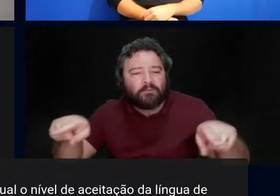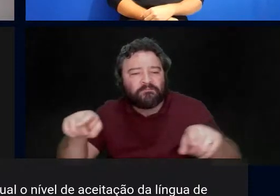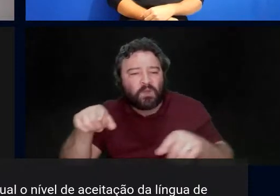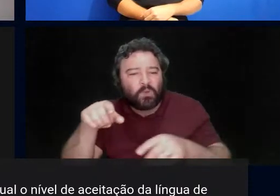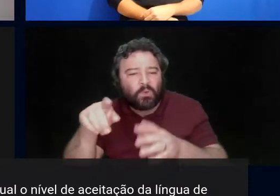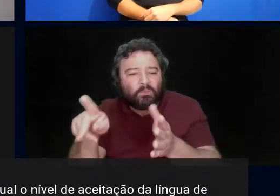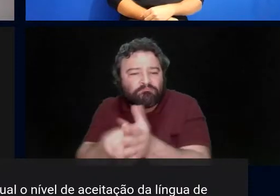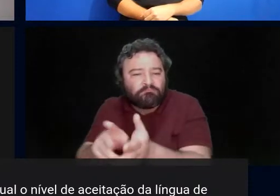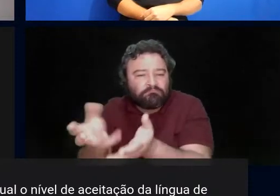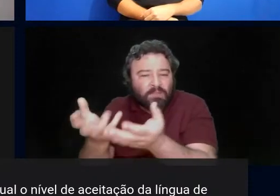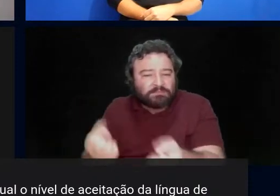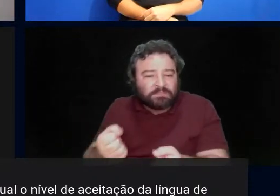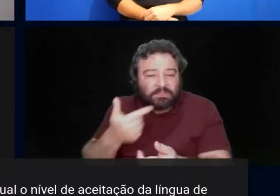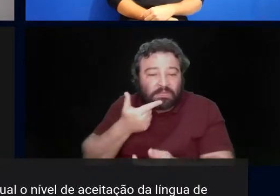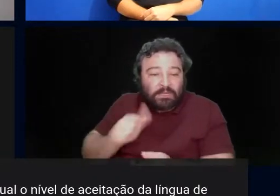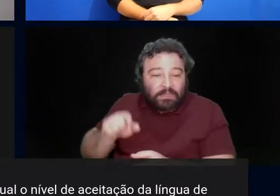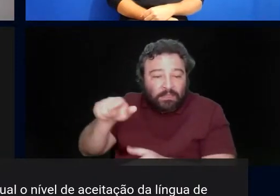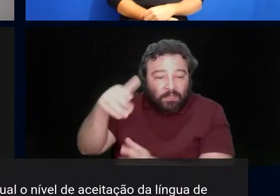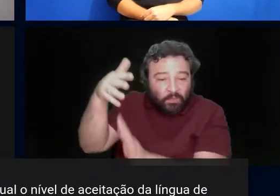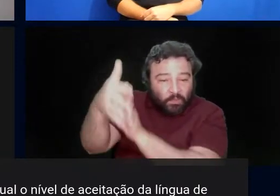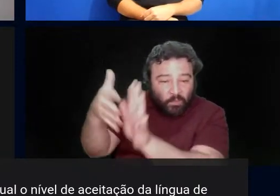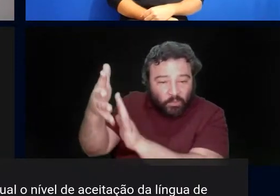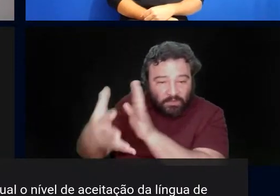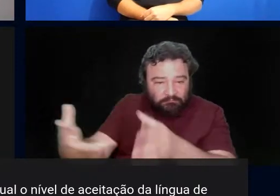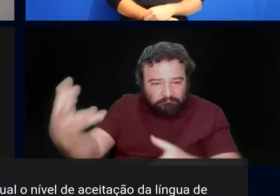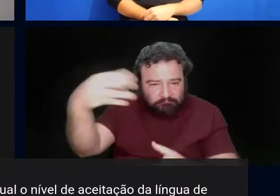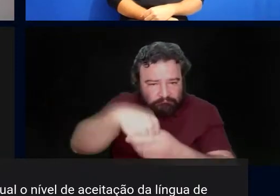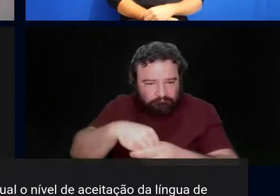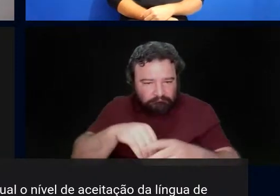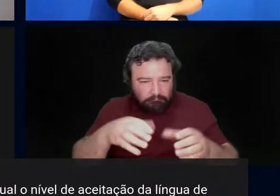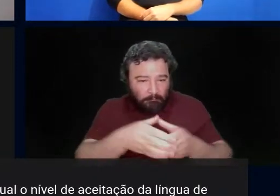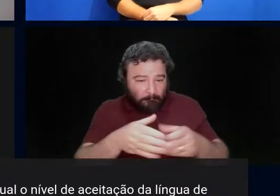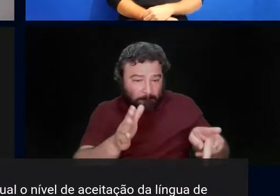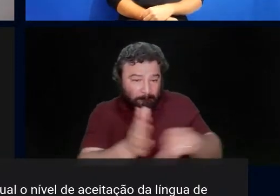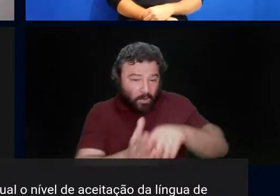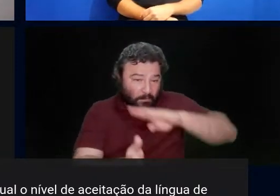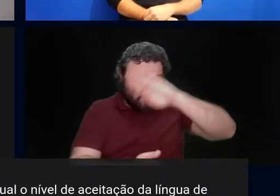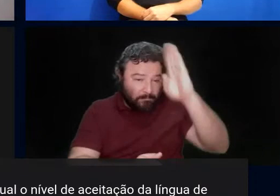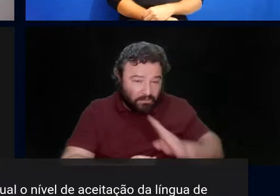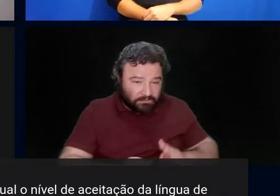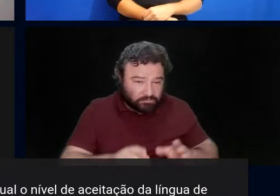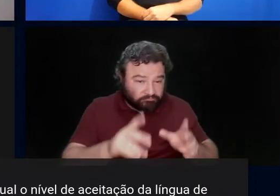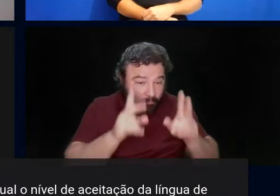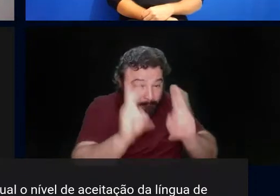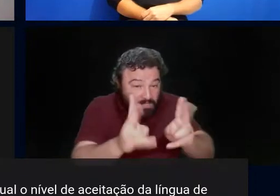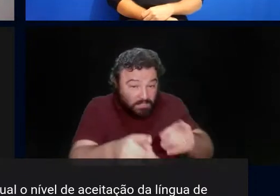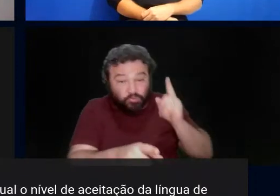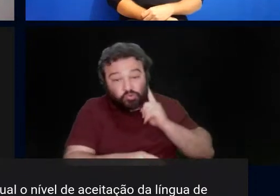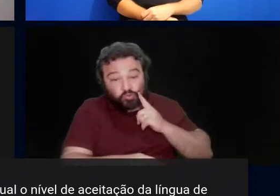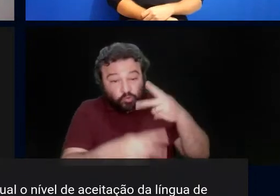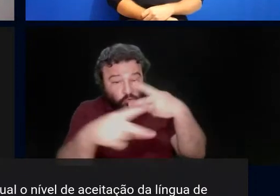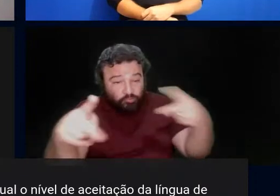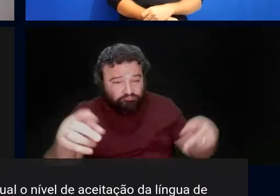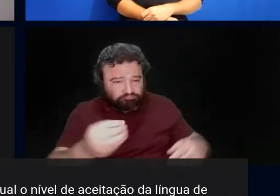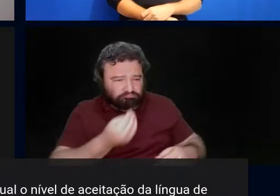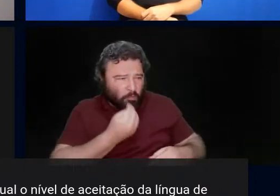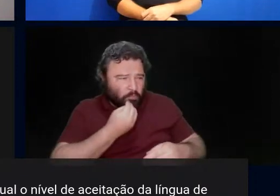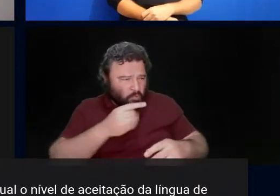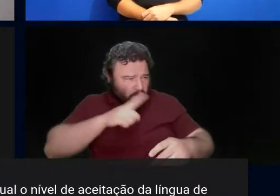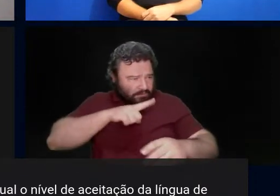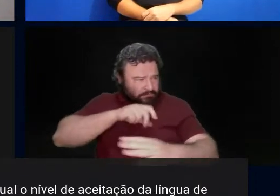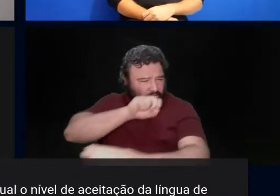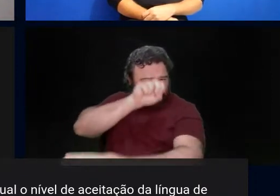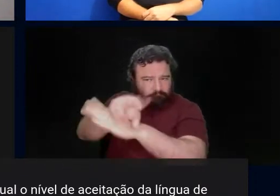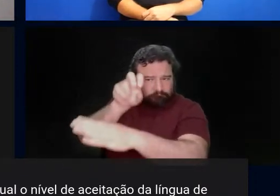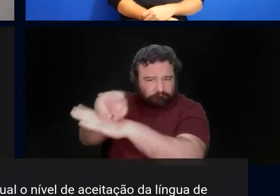Mateus, eh, qual o nível de aceitação da língua de sinais na comunidade surda, em que os